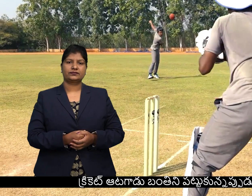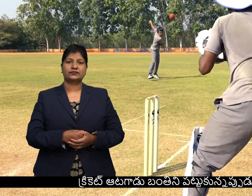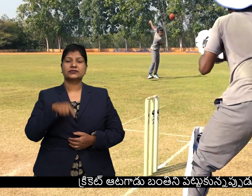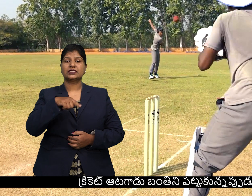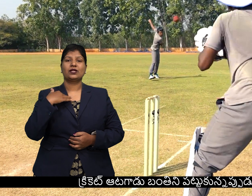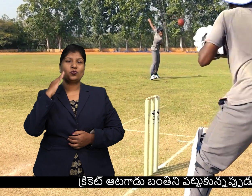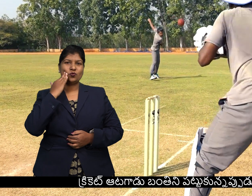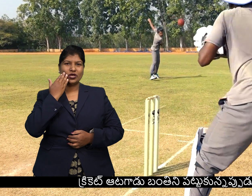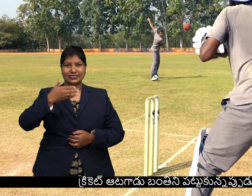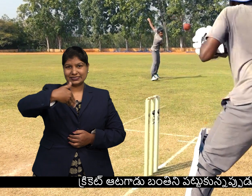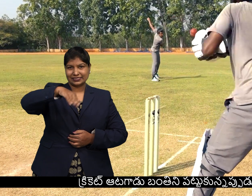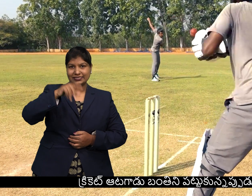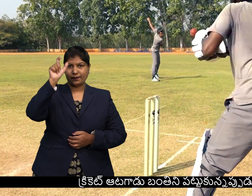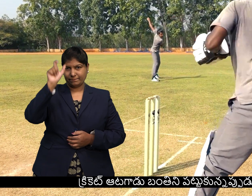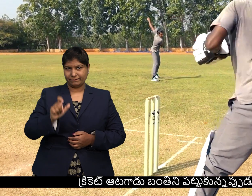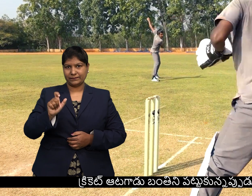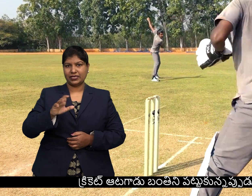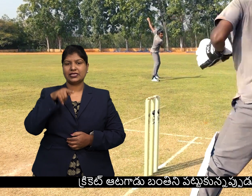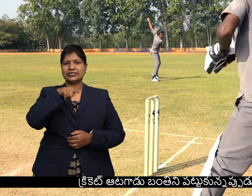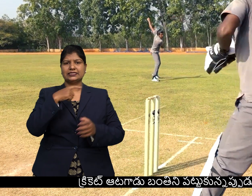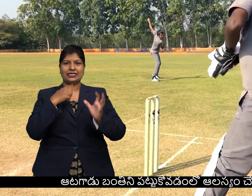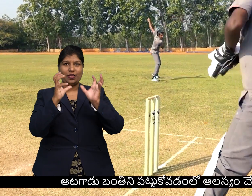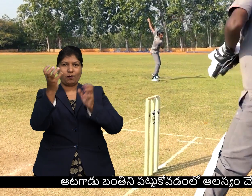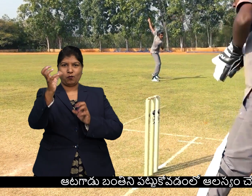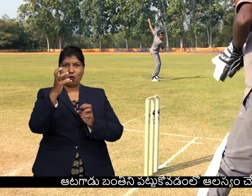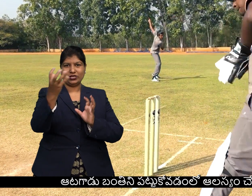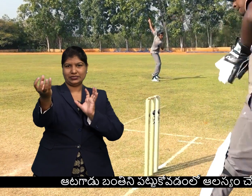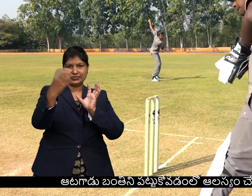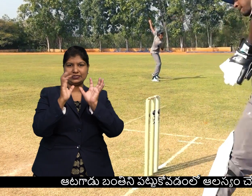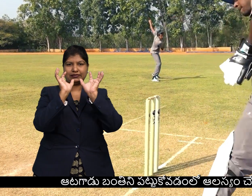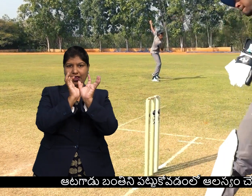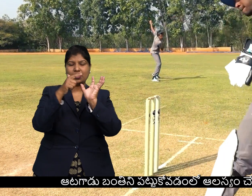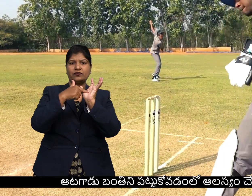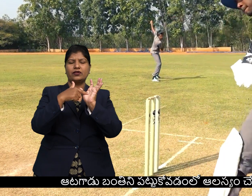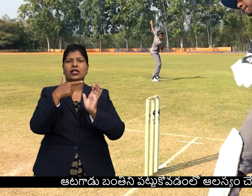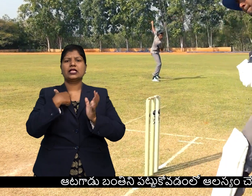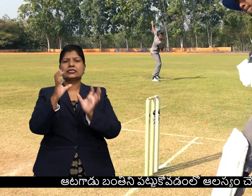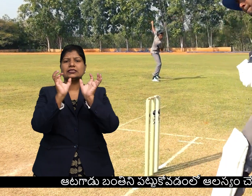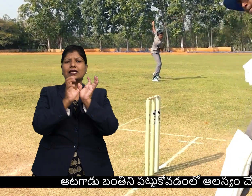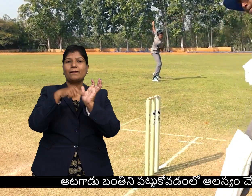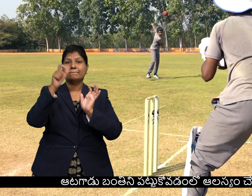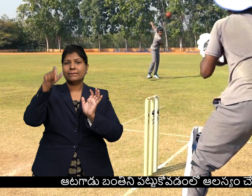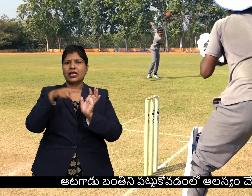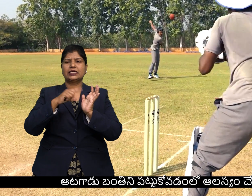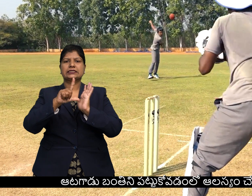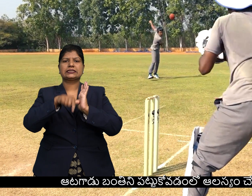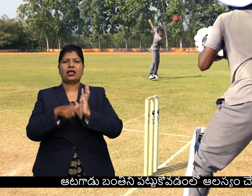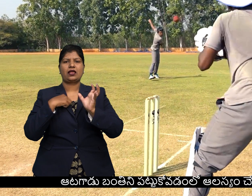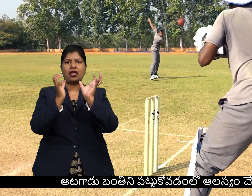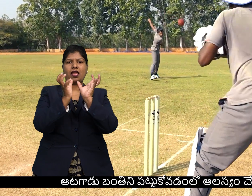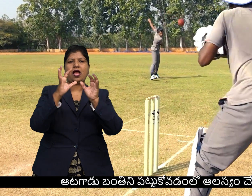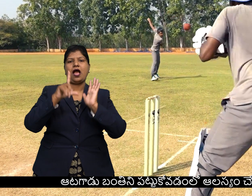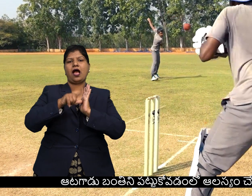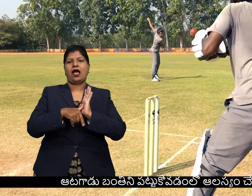క్రికెట్ ఆటగాడు బంతిని పట్టుకున్నప్పుడు ఆటగాడు బంతిని పట్టుకోవడంలో ఆలస్యం చేస్తాడు.